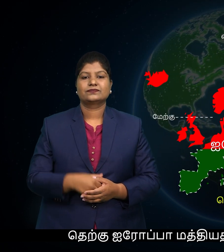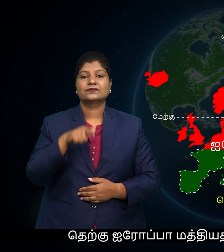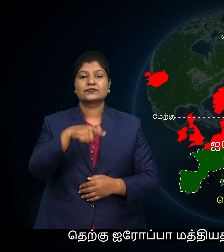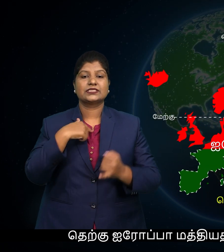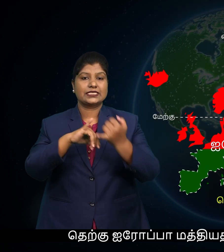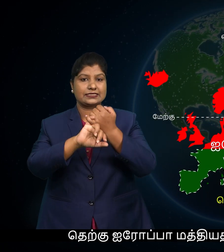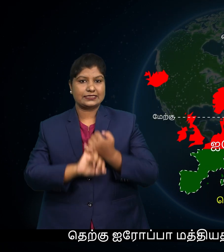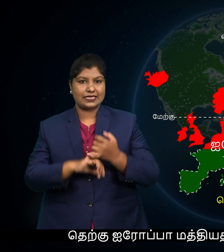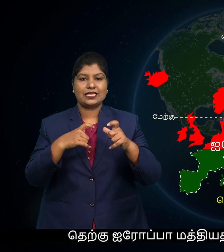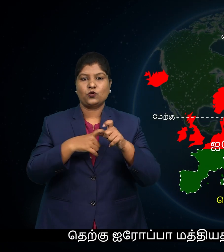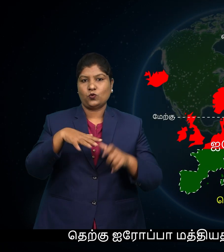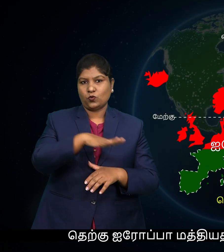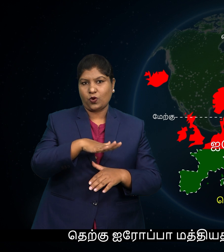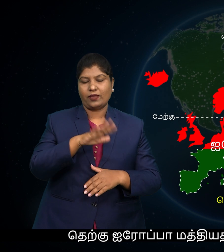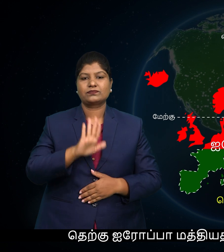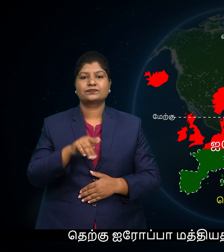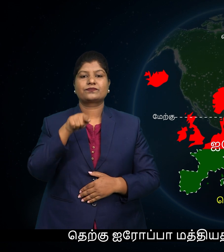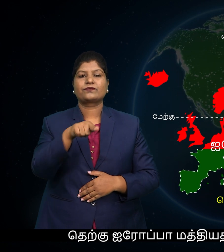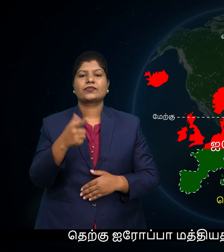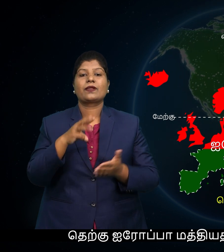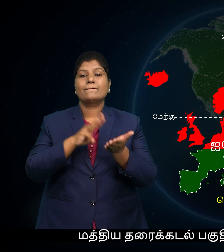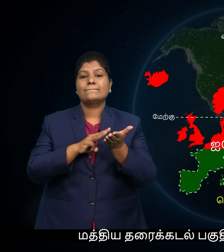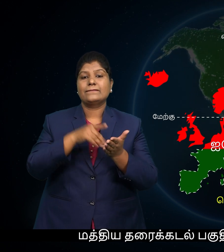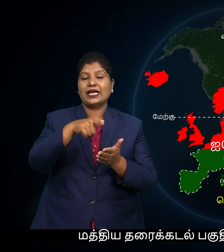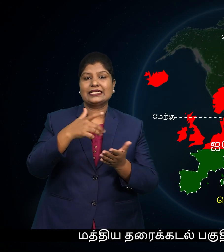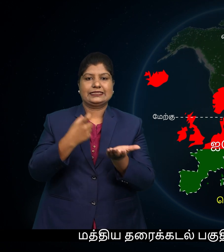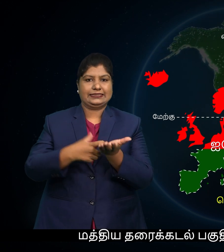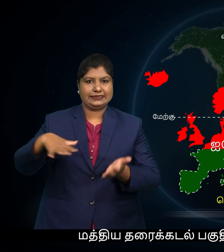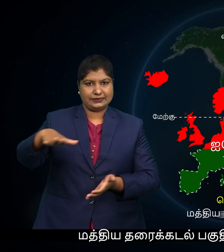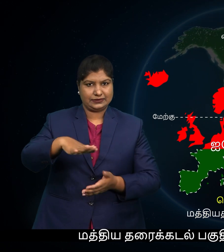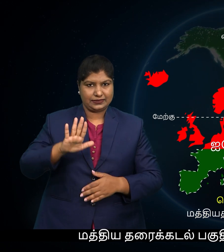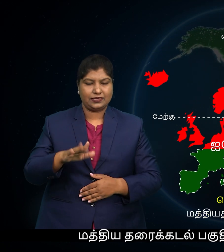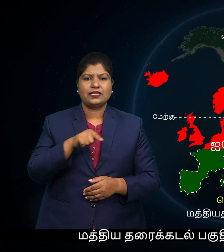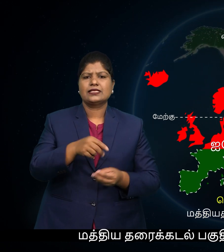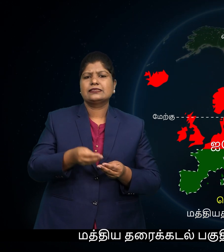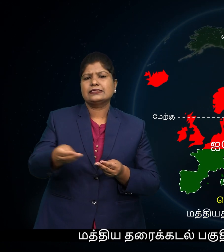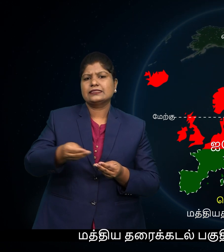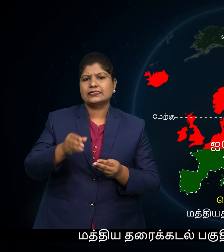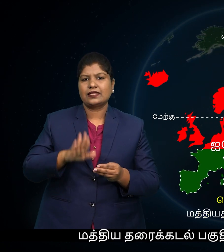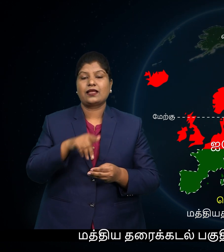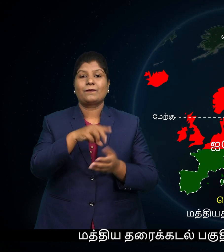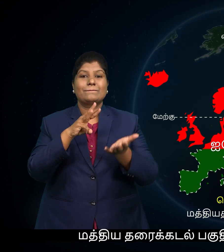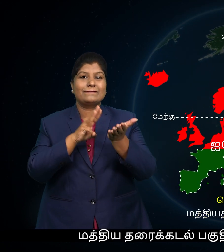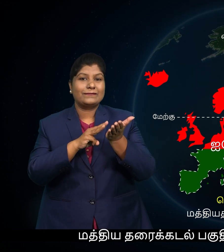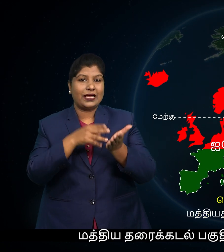தெற்கு ஐரோப்பா மத்திய தரைக்கடலுக்கு அருகிலுள்ள மத்திய தரைக்கடல் பகுதி என்று அழைக்கப்படுகிறது.